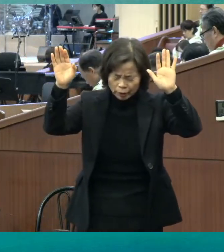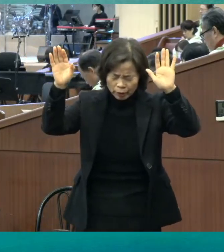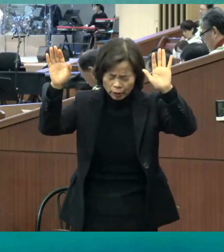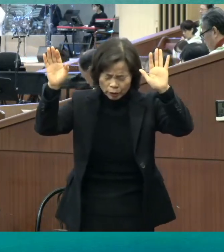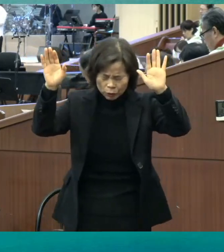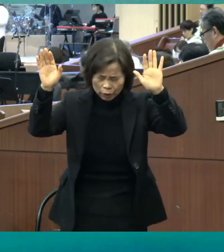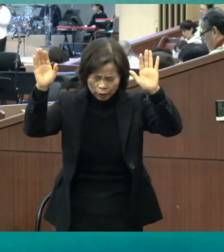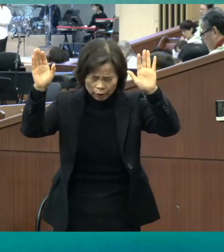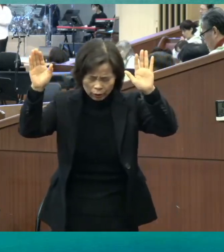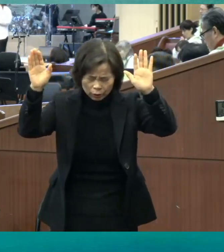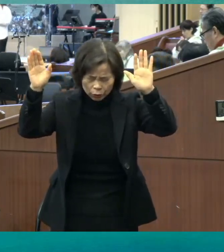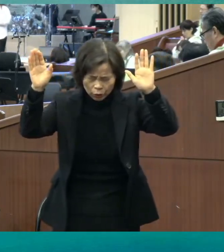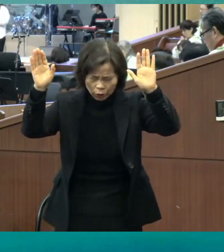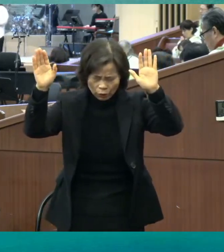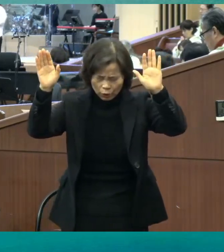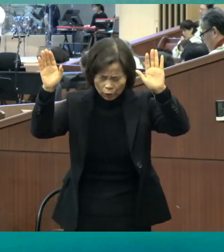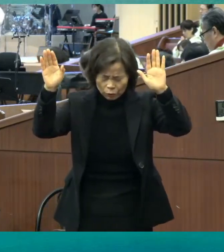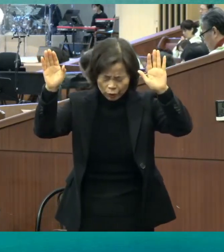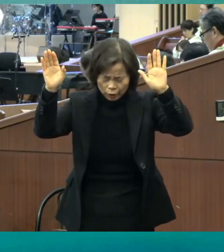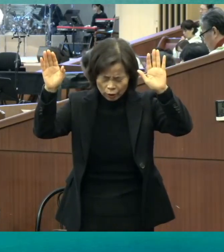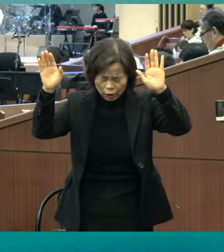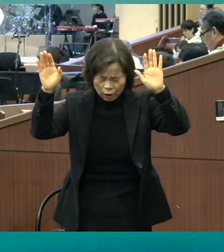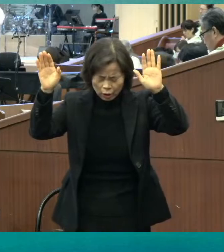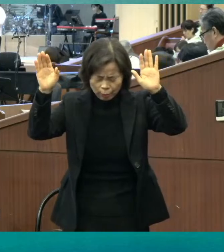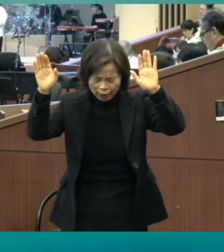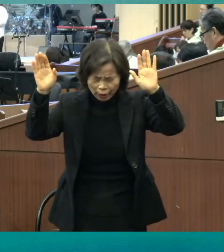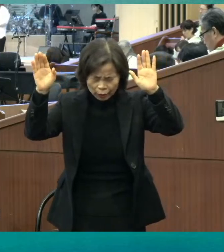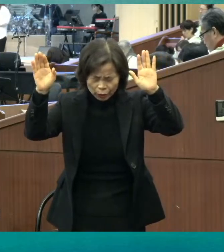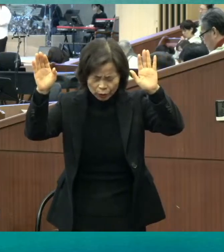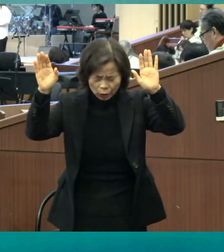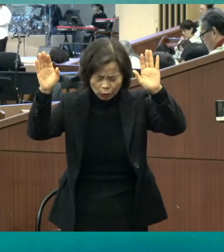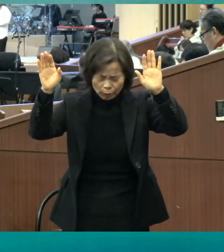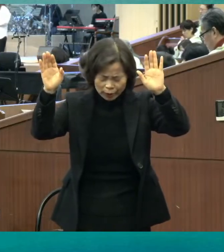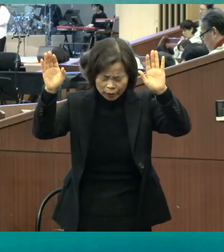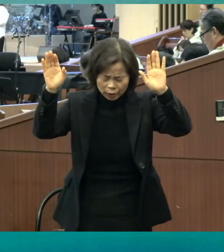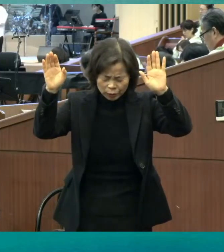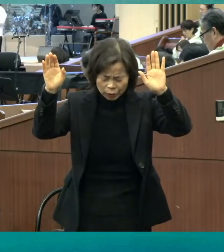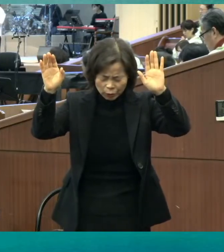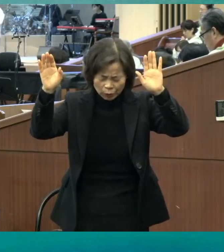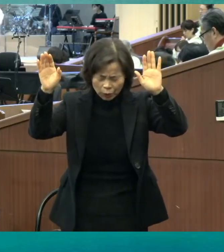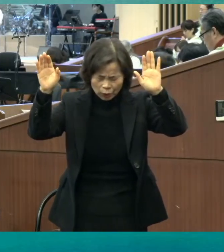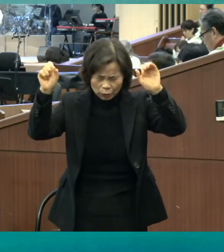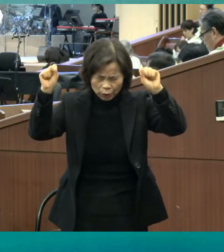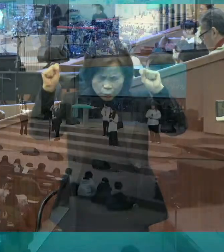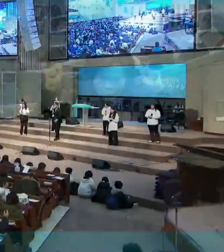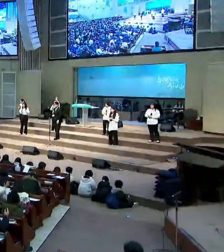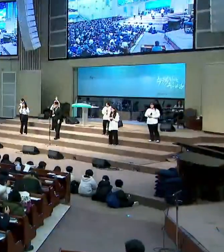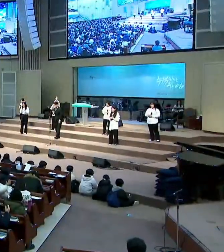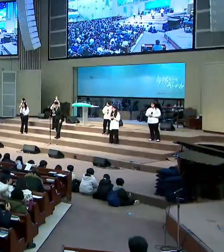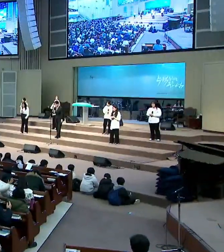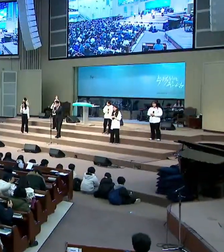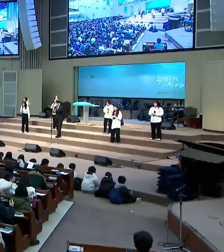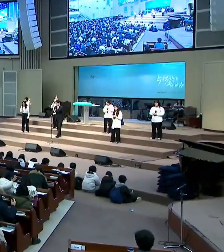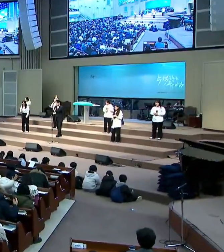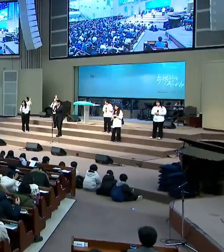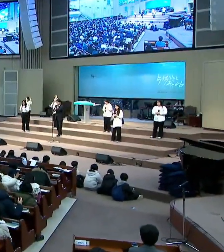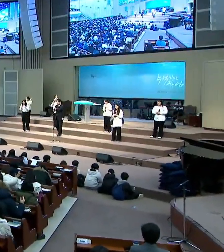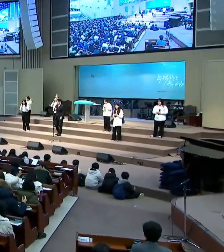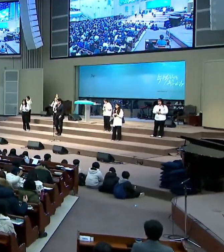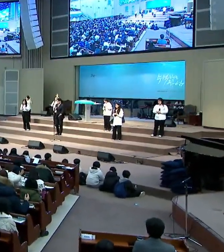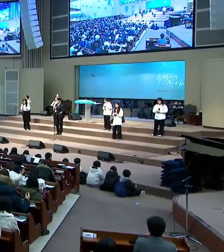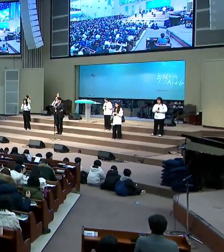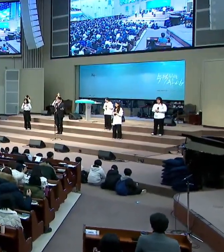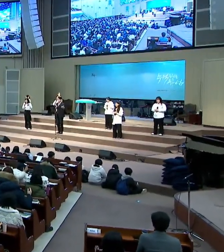기억하여 주시옵소서 우리 한 사람 한 사람의 하나님 평전을 기쁘게 하여 주셔서